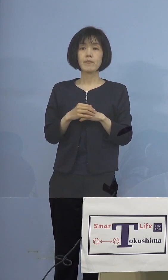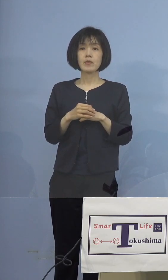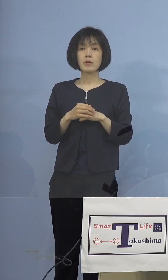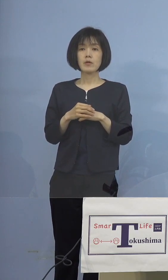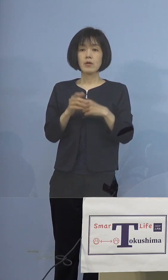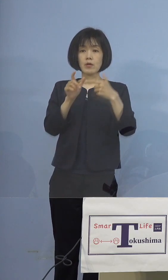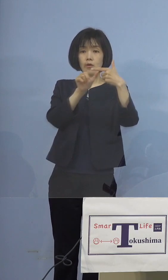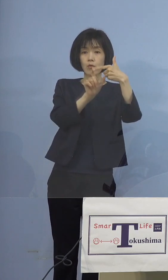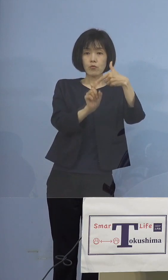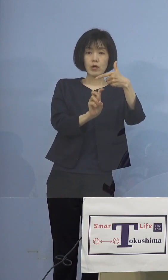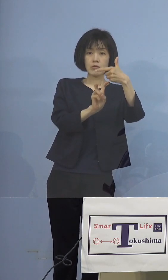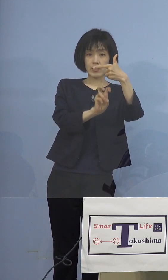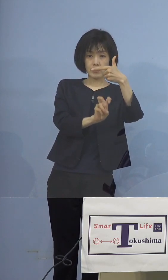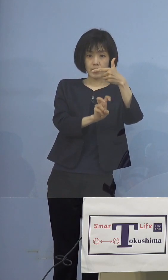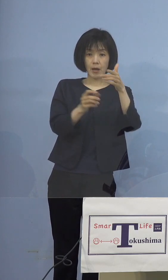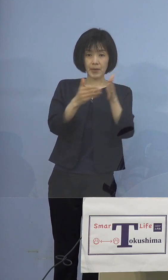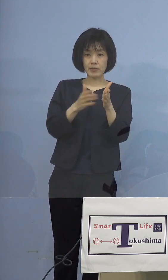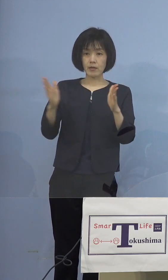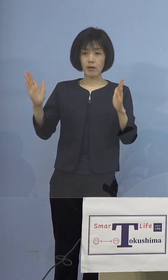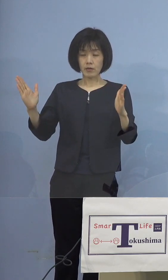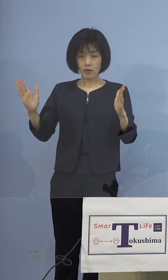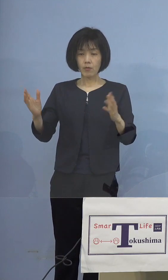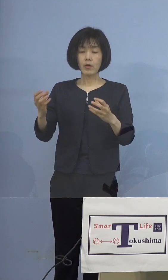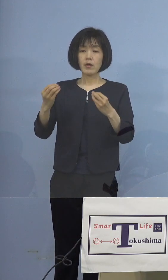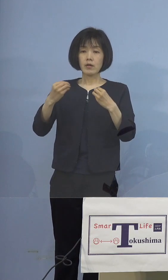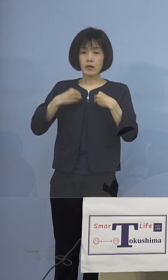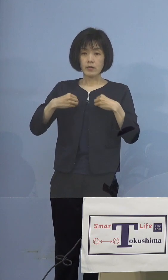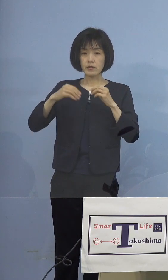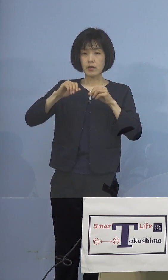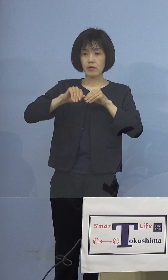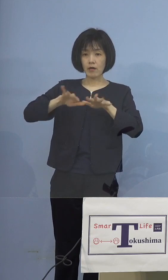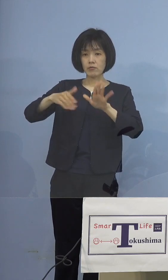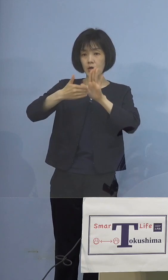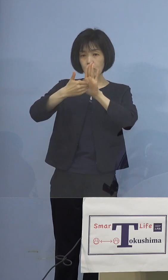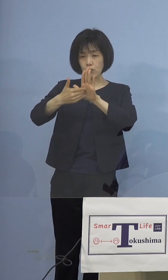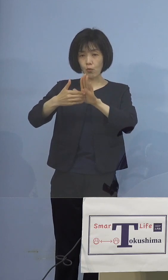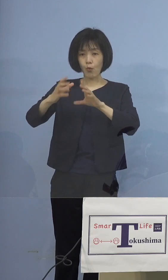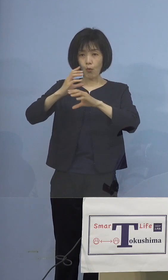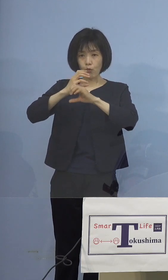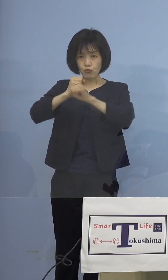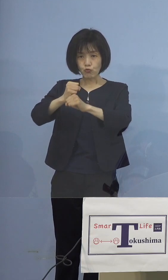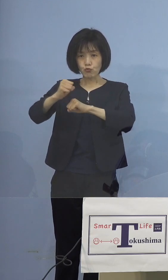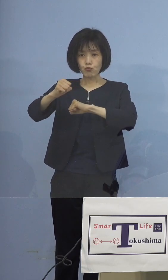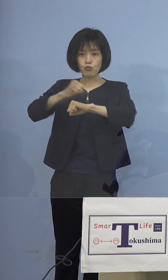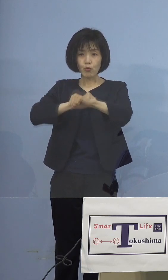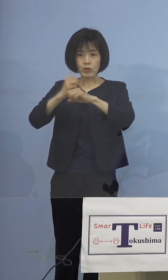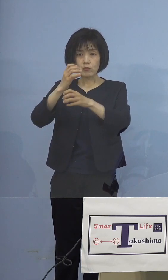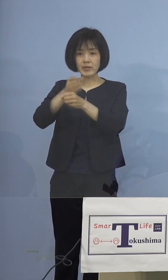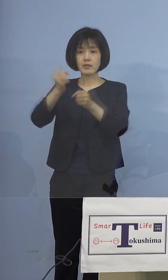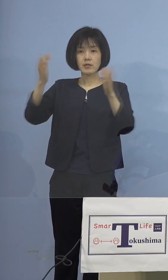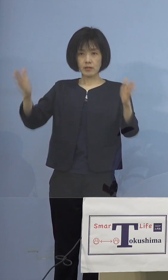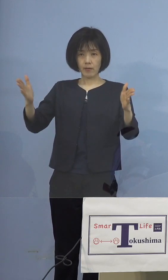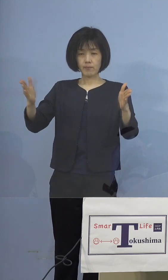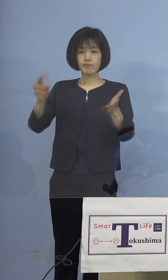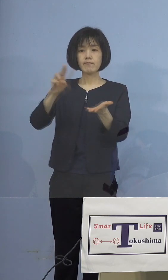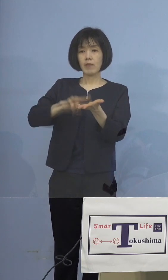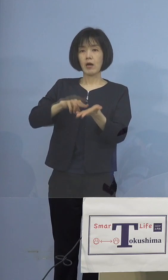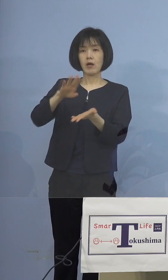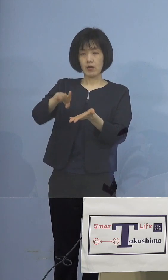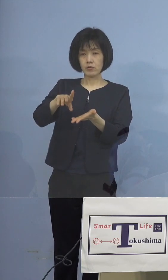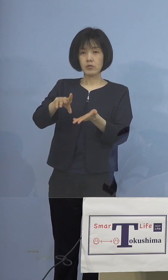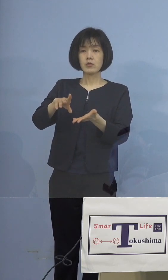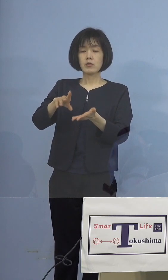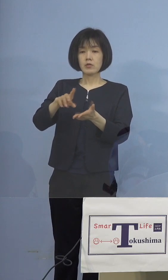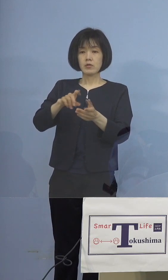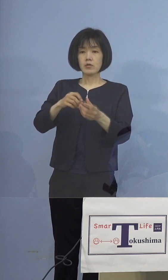月20日までを感染拡大抑止集中取り組み期間としてより一層の感染防